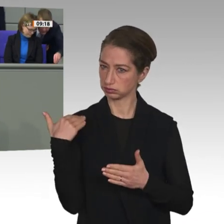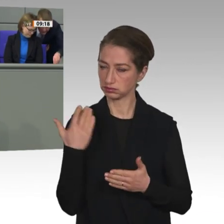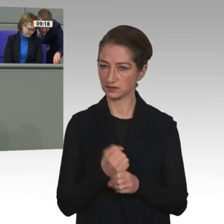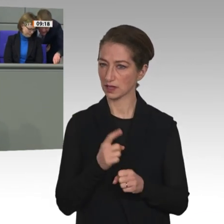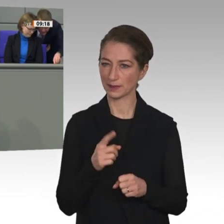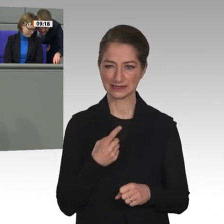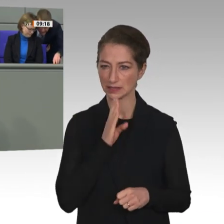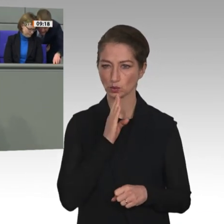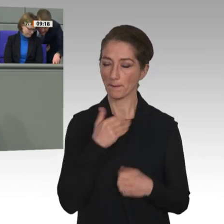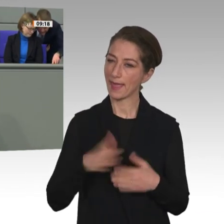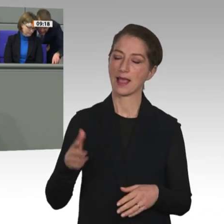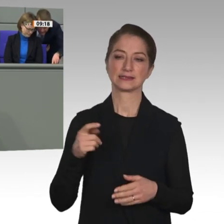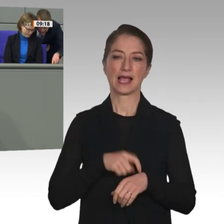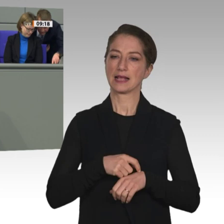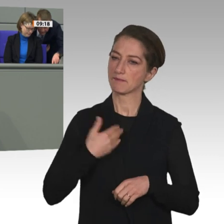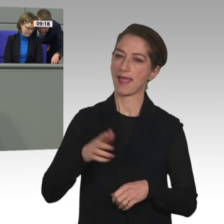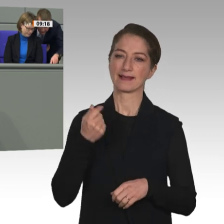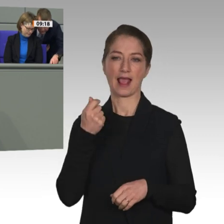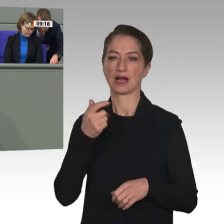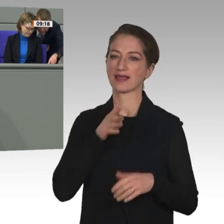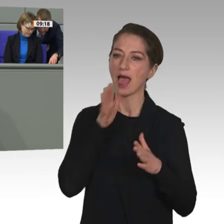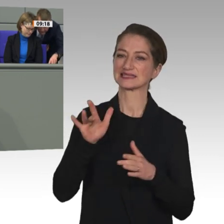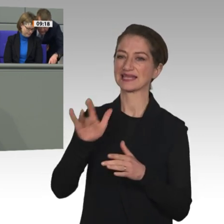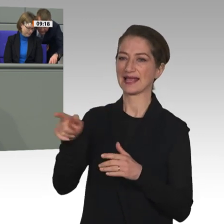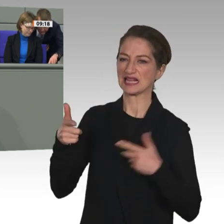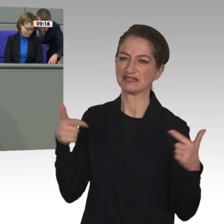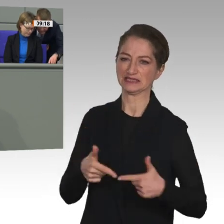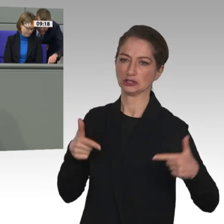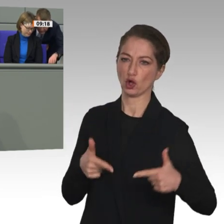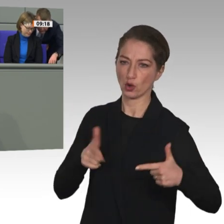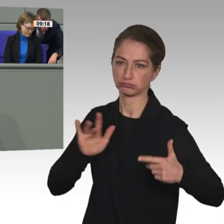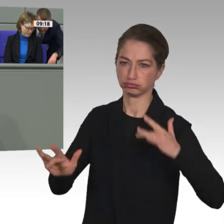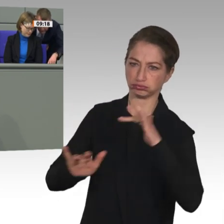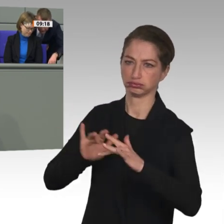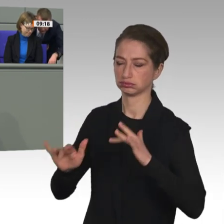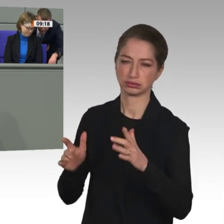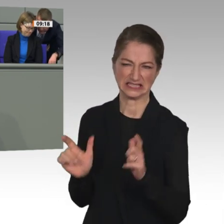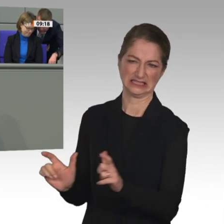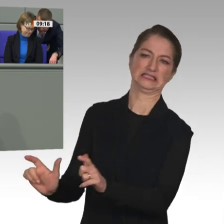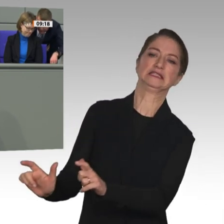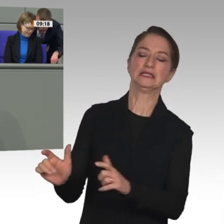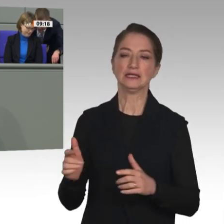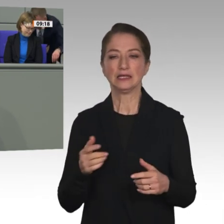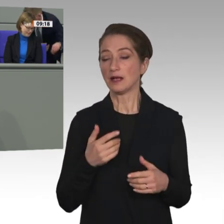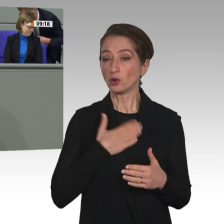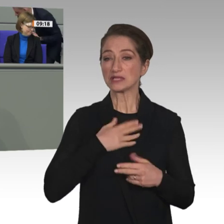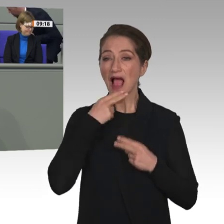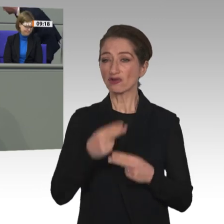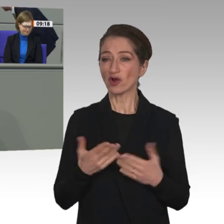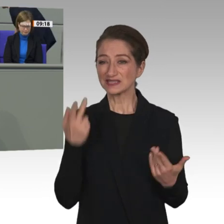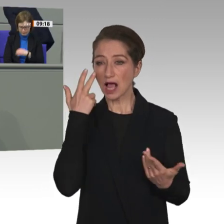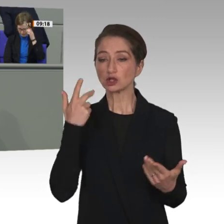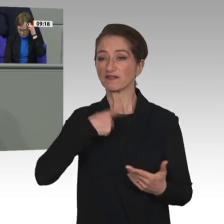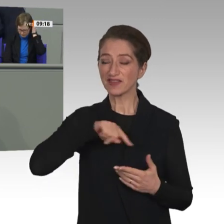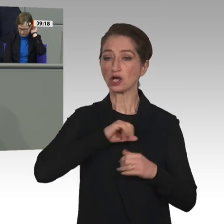noch mehr an Zeit und Geld im Kampf gegen diesen Hass investieren. Denn unsere Antwort darauf kann nur heißen, wir sind ein starker, robuster